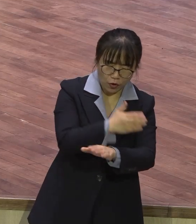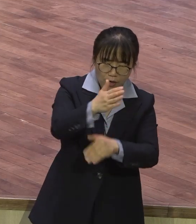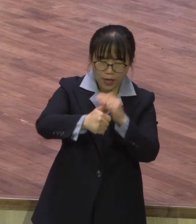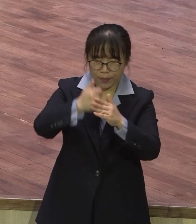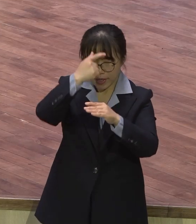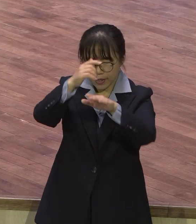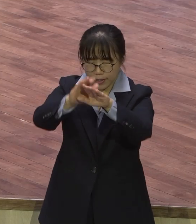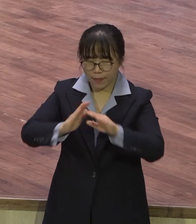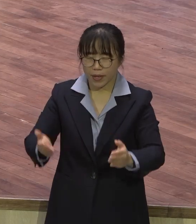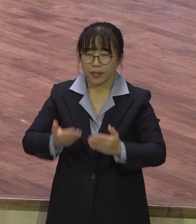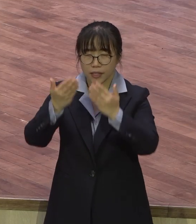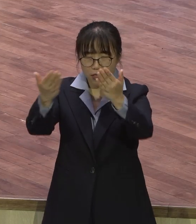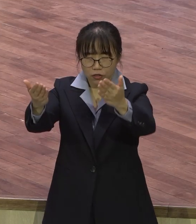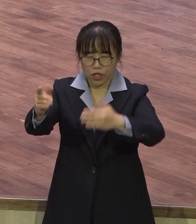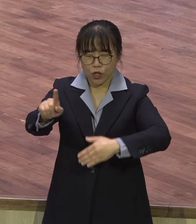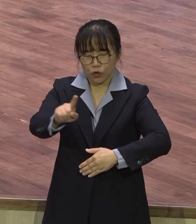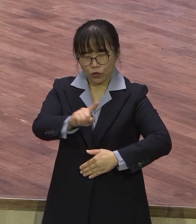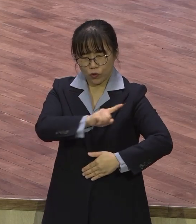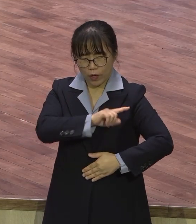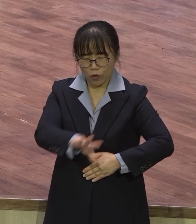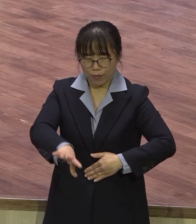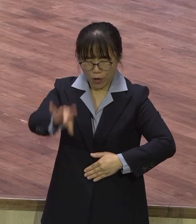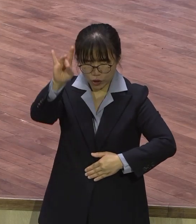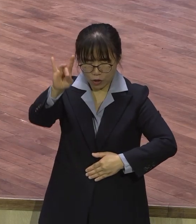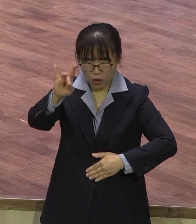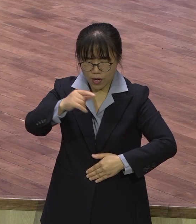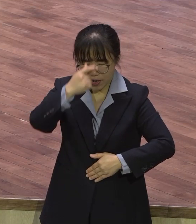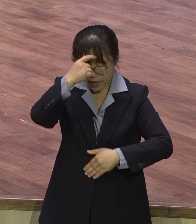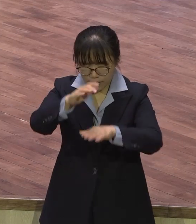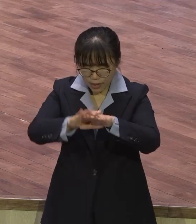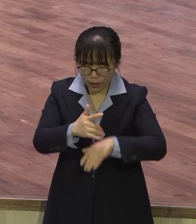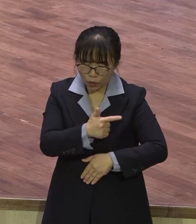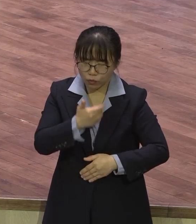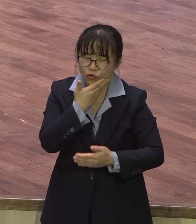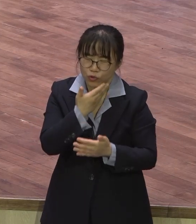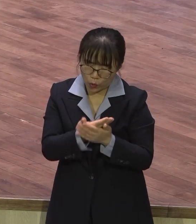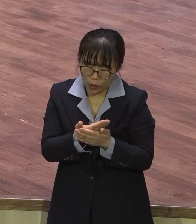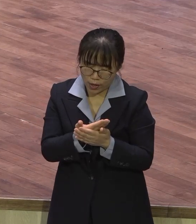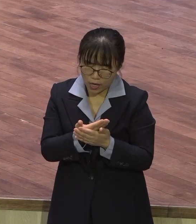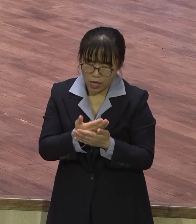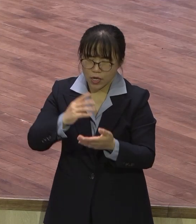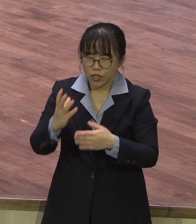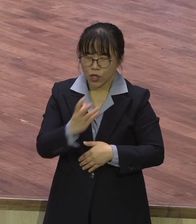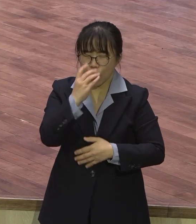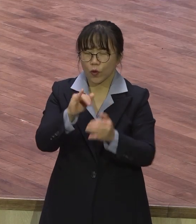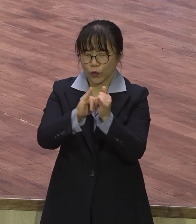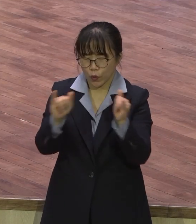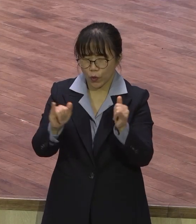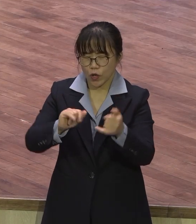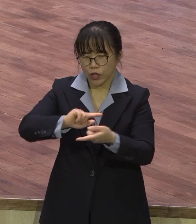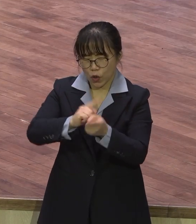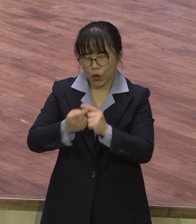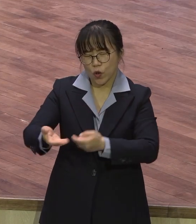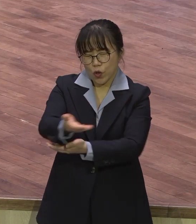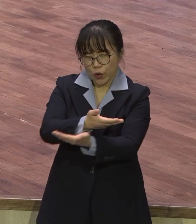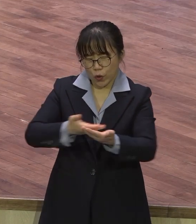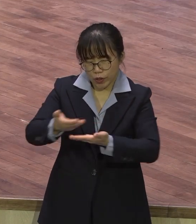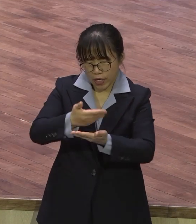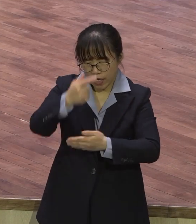기도합시다 예배가 얼마나 중요한지 성도의 교제가 얼마나 중요한지 하나님께 예배하는 축복이 얼마나